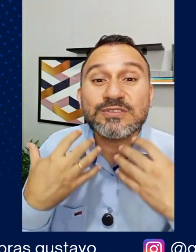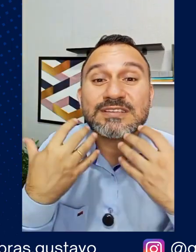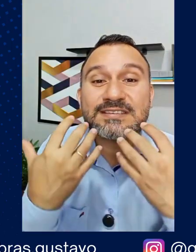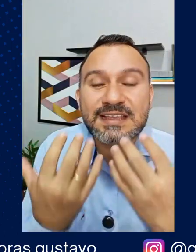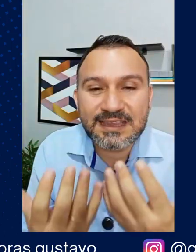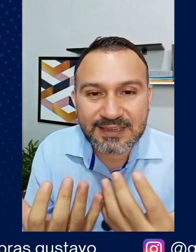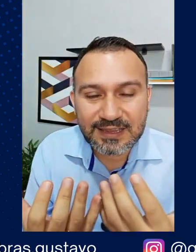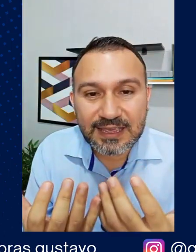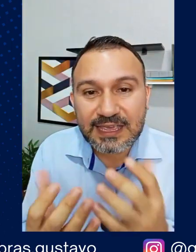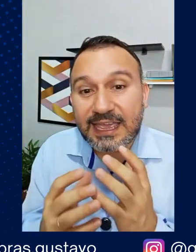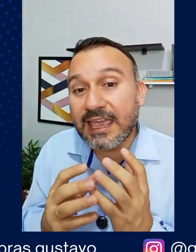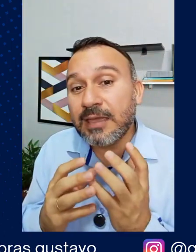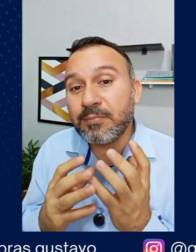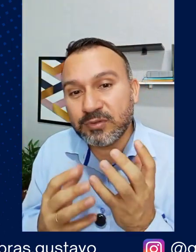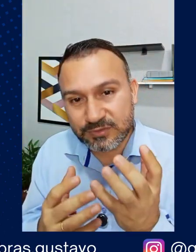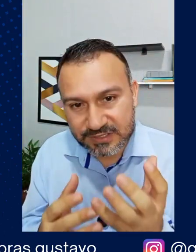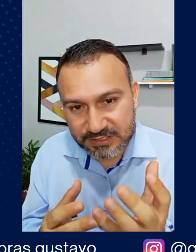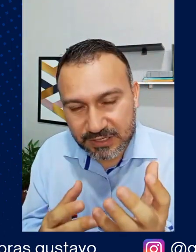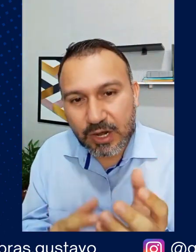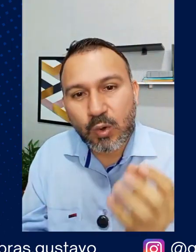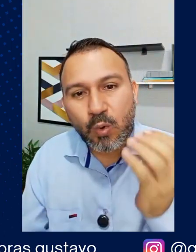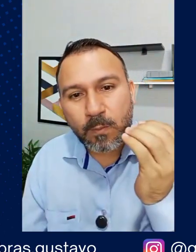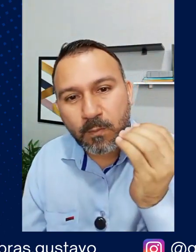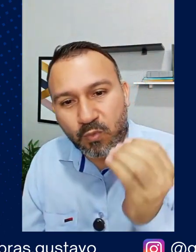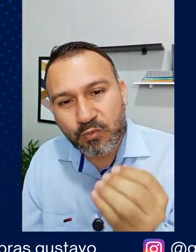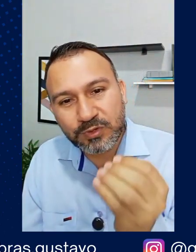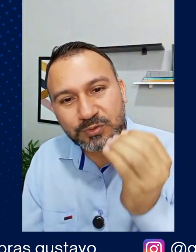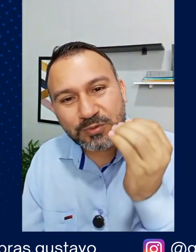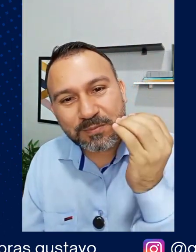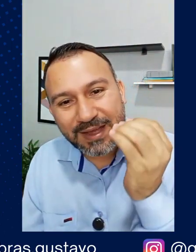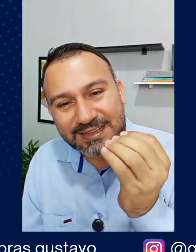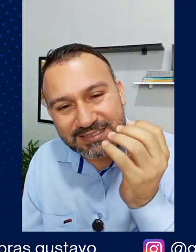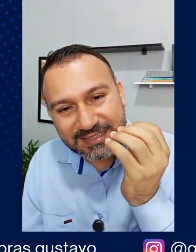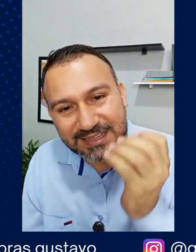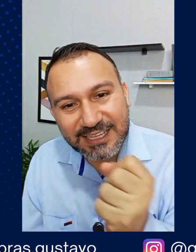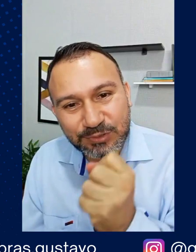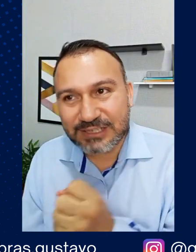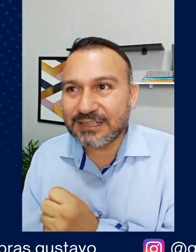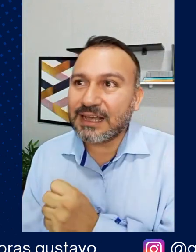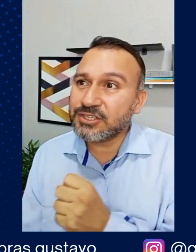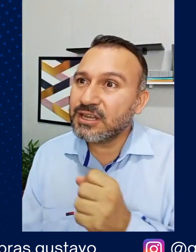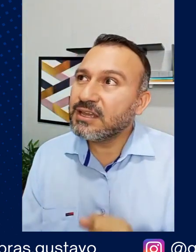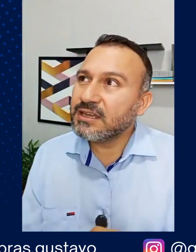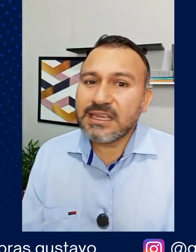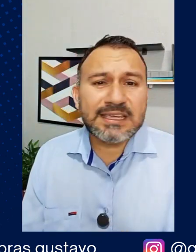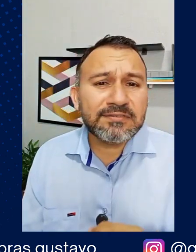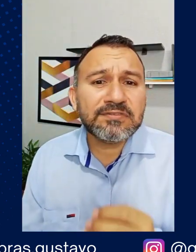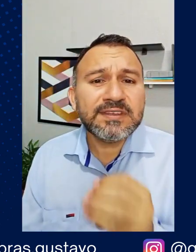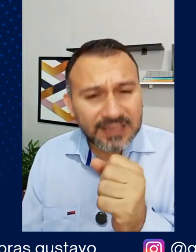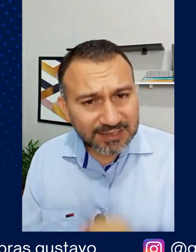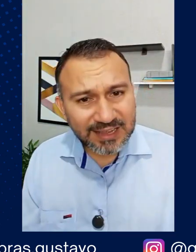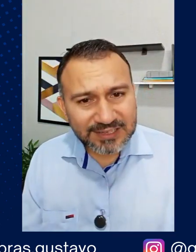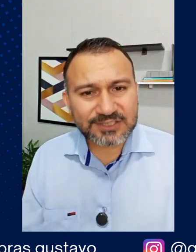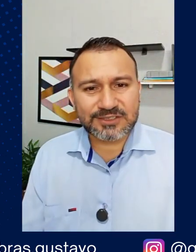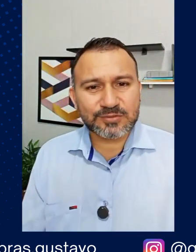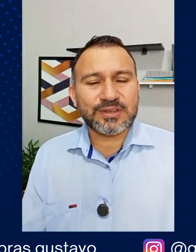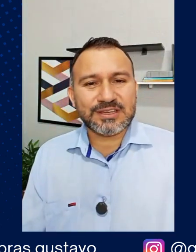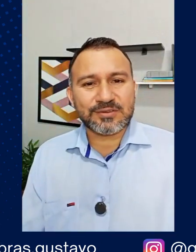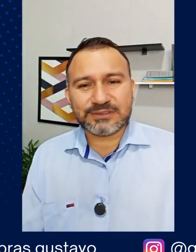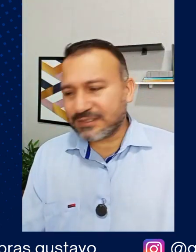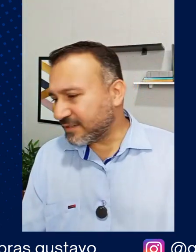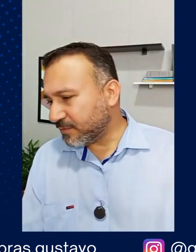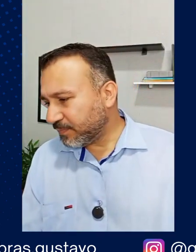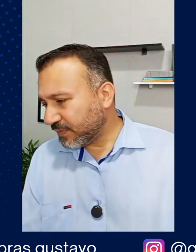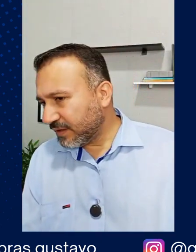você consegue reproduzir com muito mais naturalidade e fidelidade o